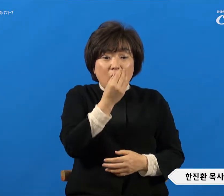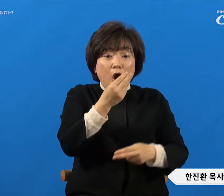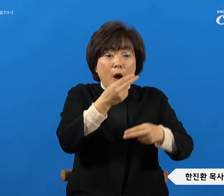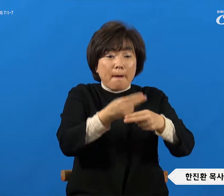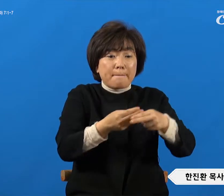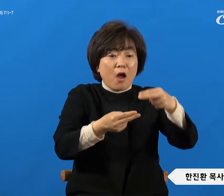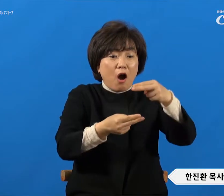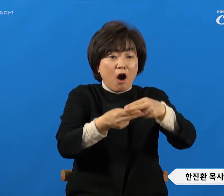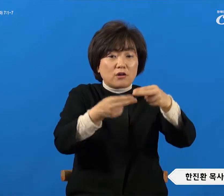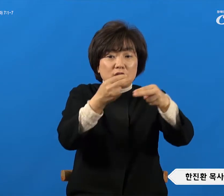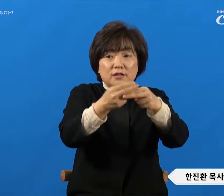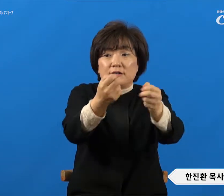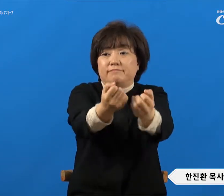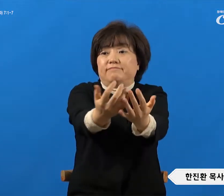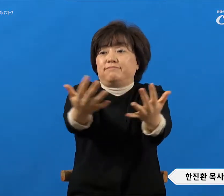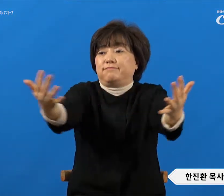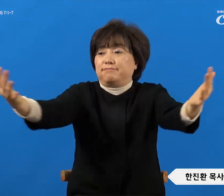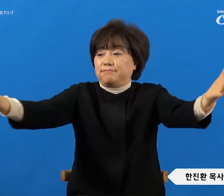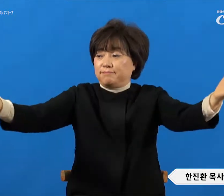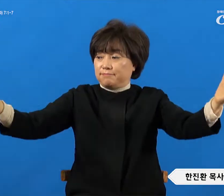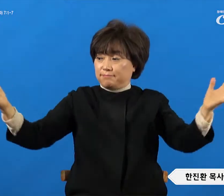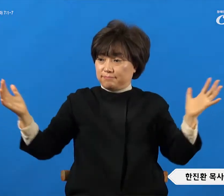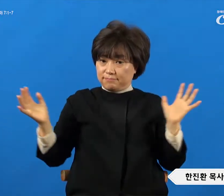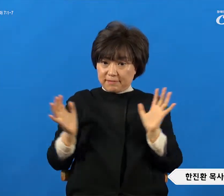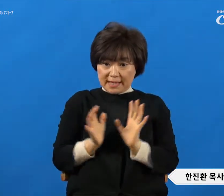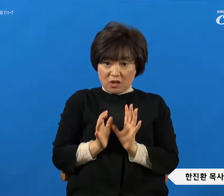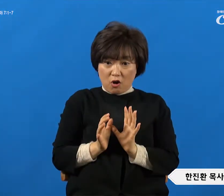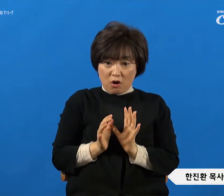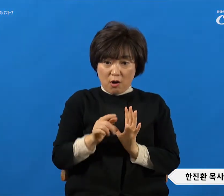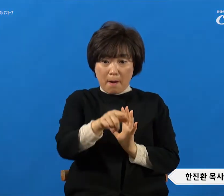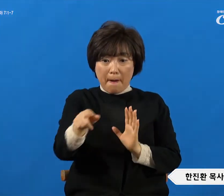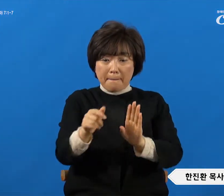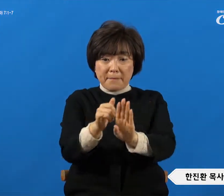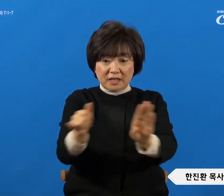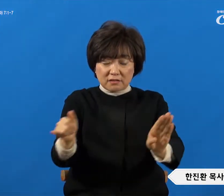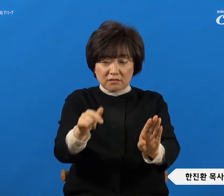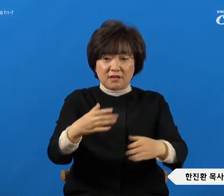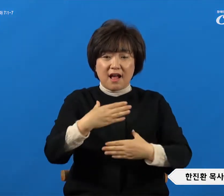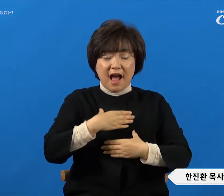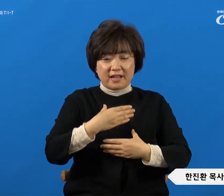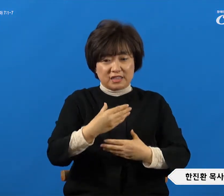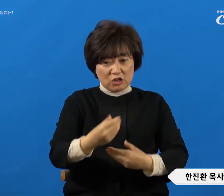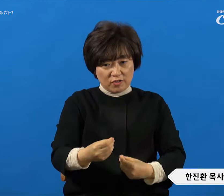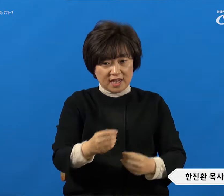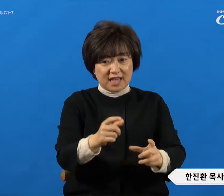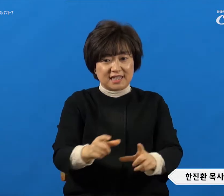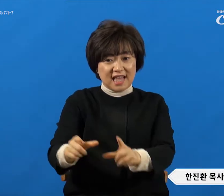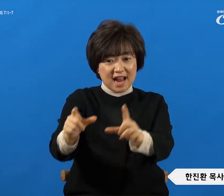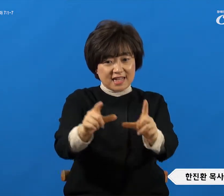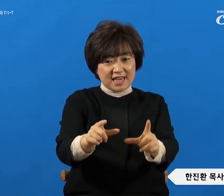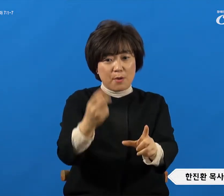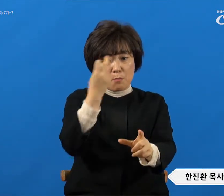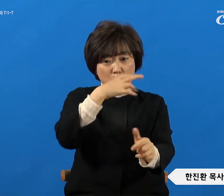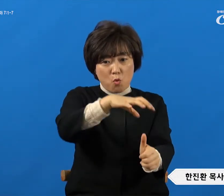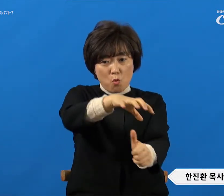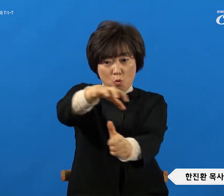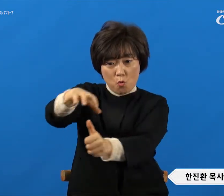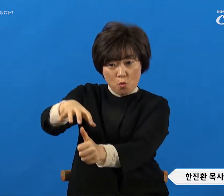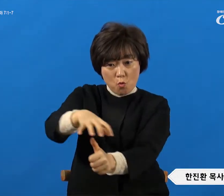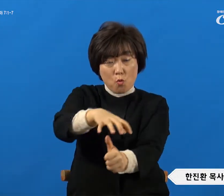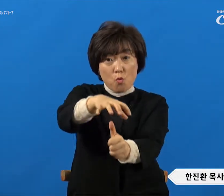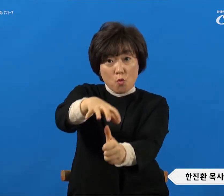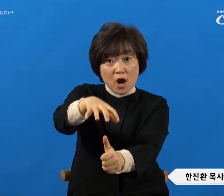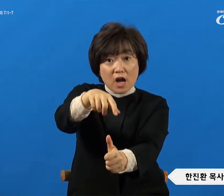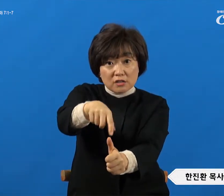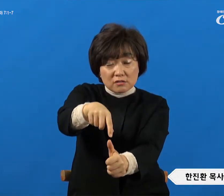성벽을 둘러쳐서 백성들을 안전하게 살게 하는 것은 어떻게 보면 회복을 위해서 하드웨어를